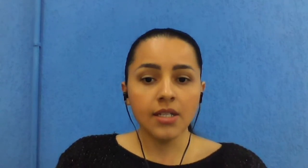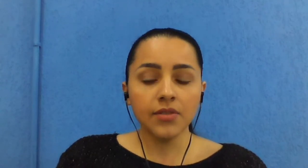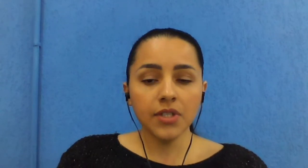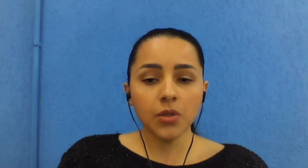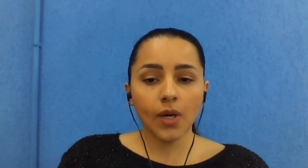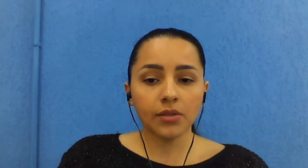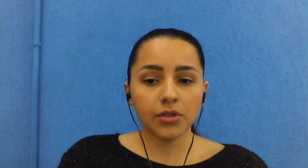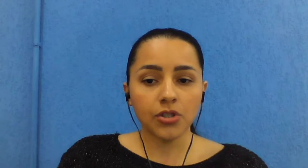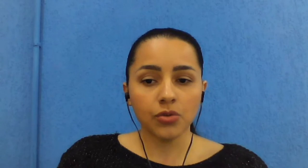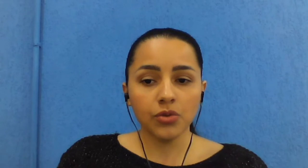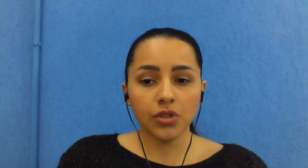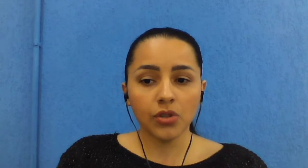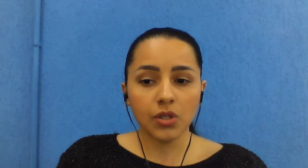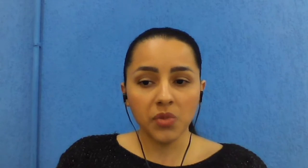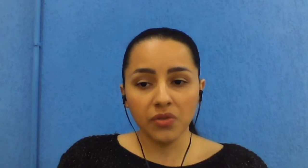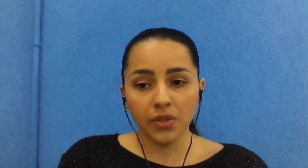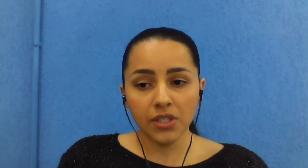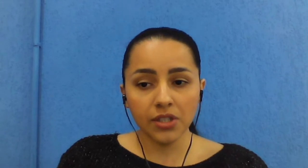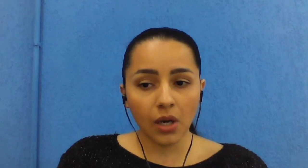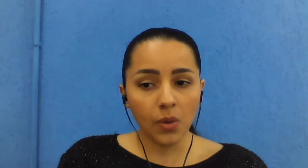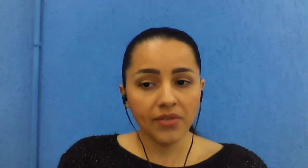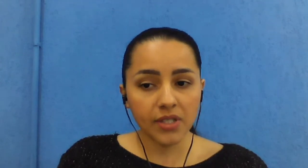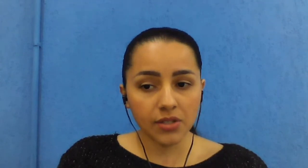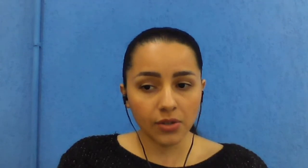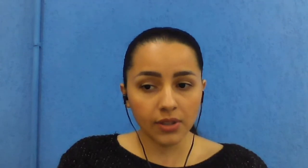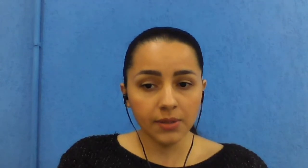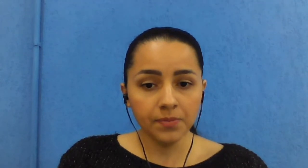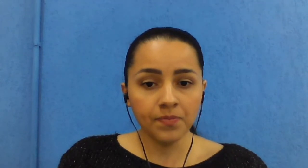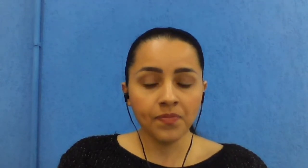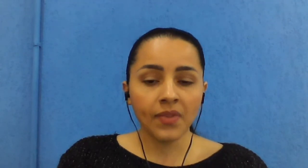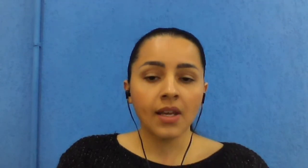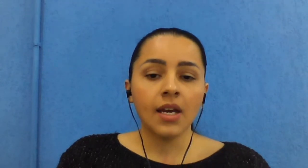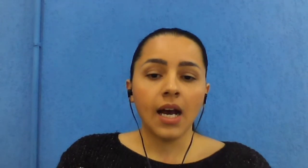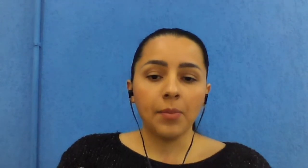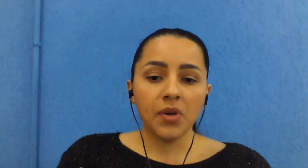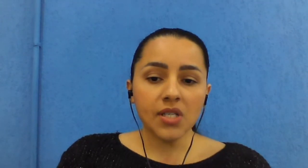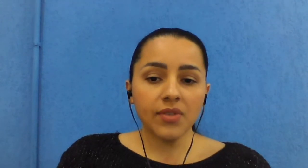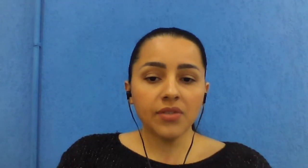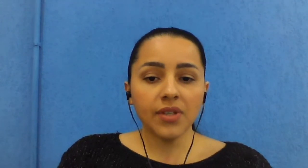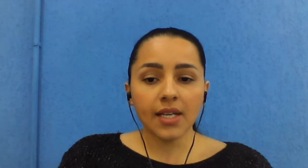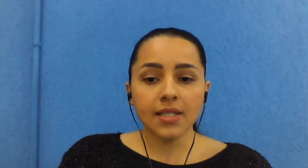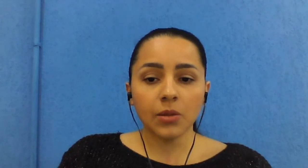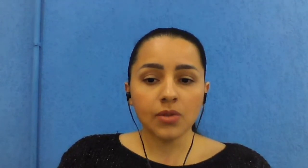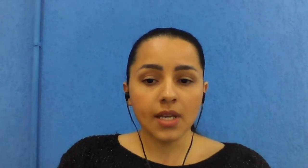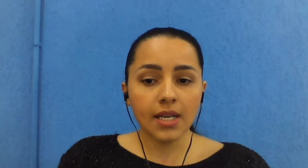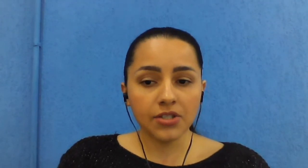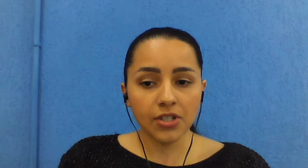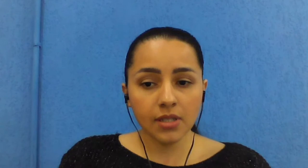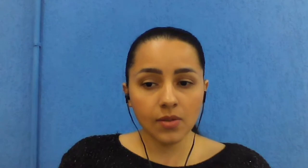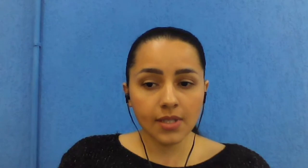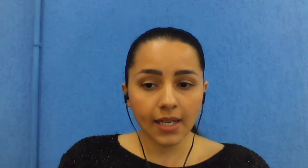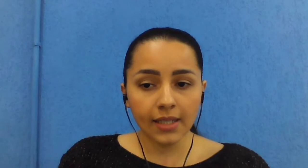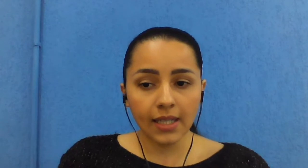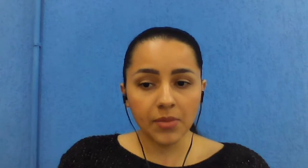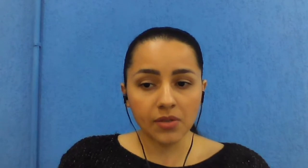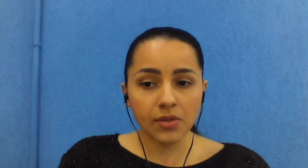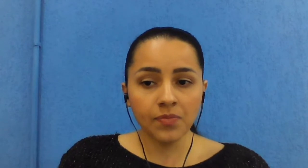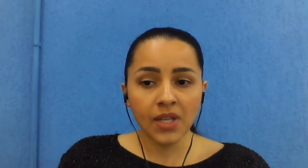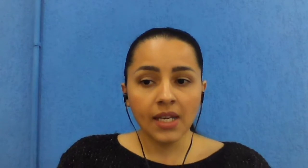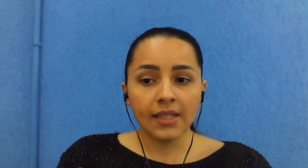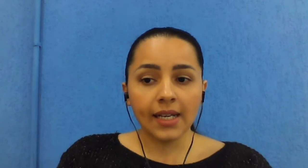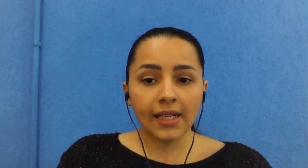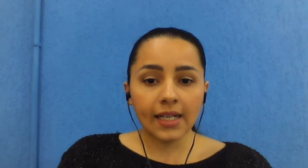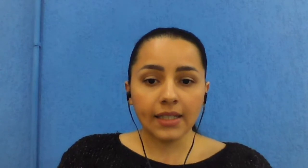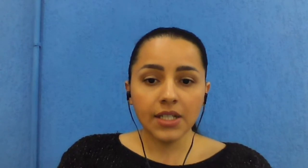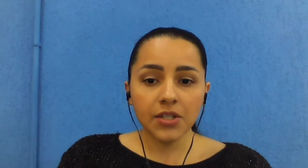273 de 24 de junho de 2020 da UFSJ, após verificação dos registros